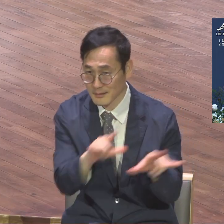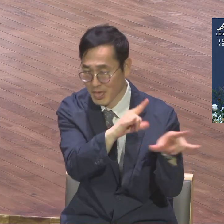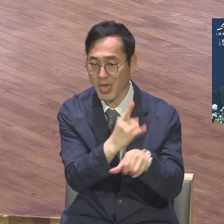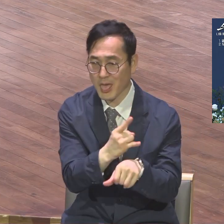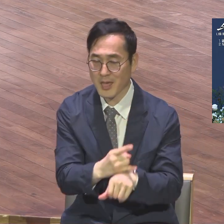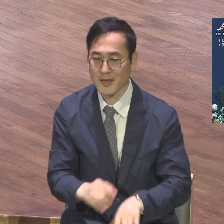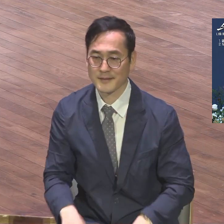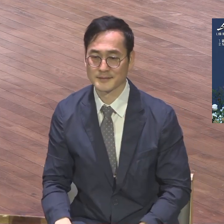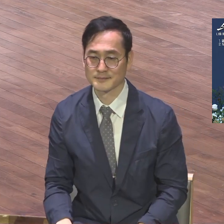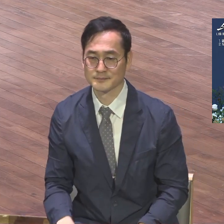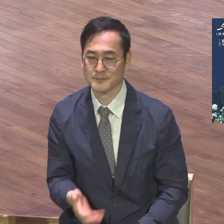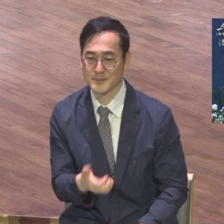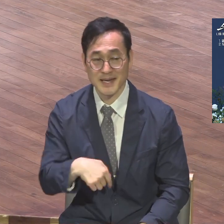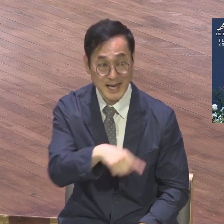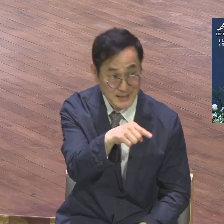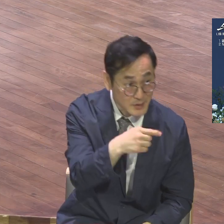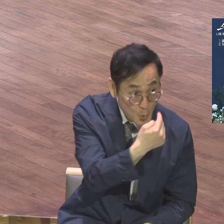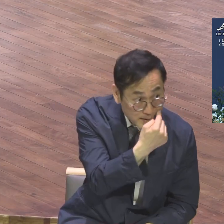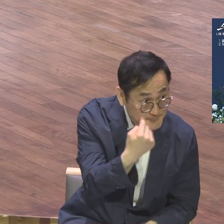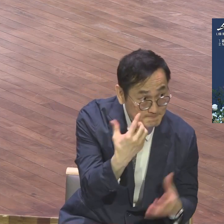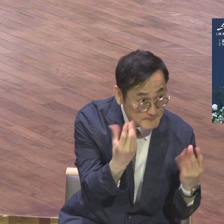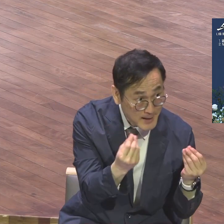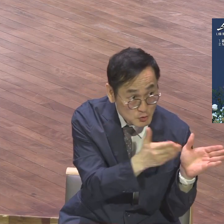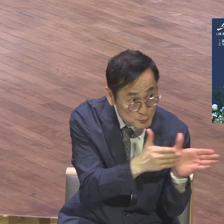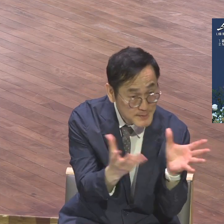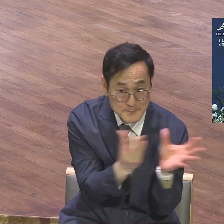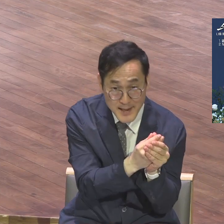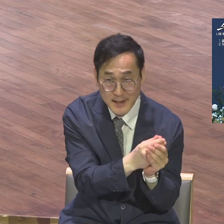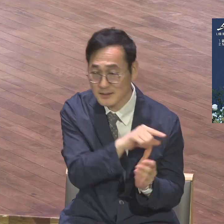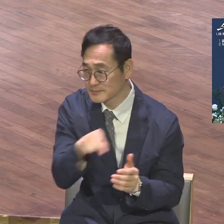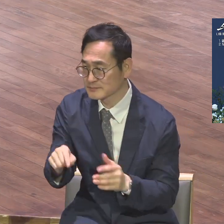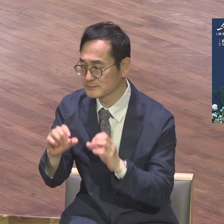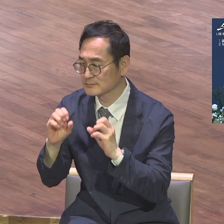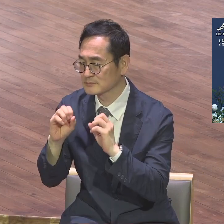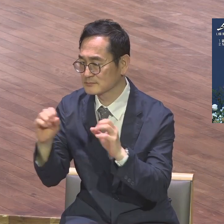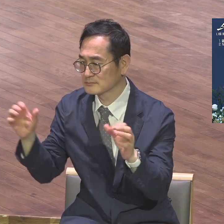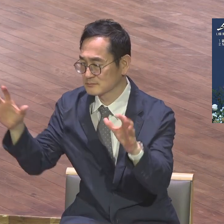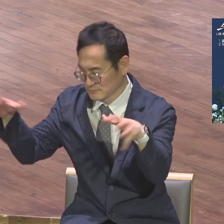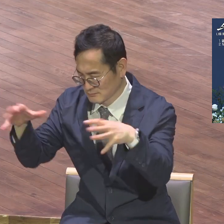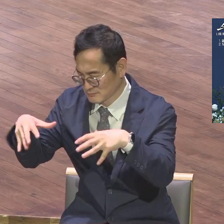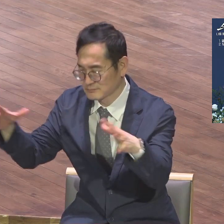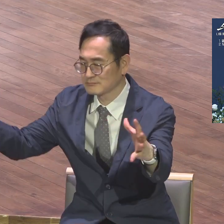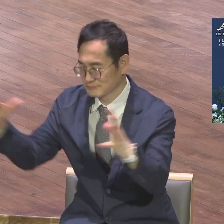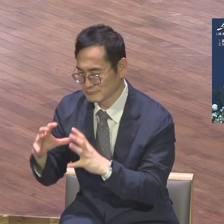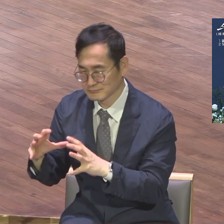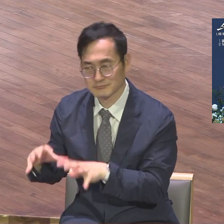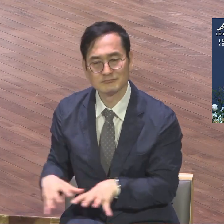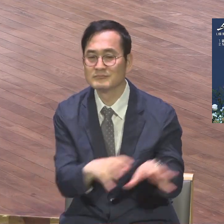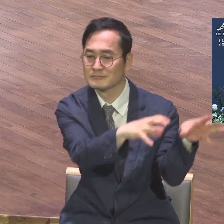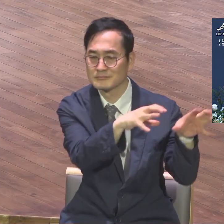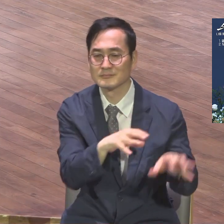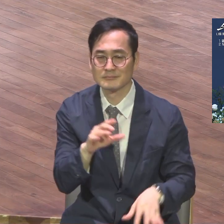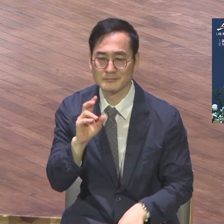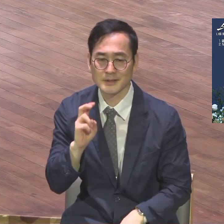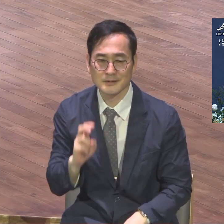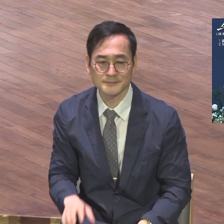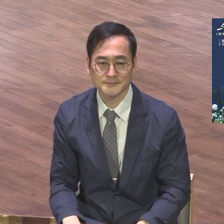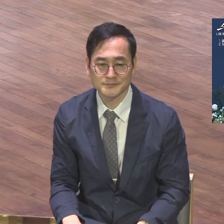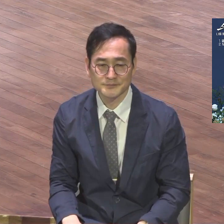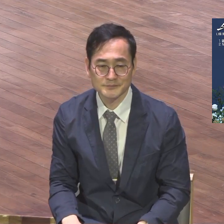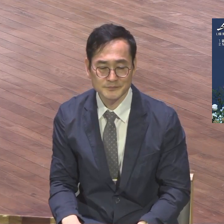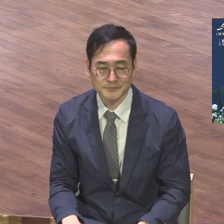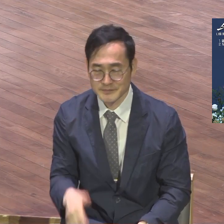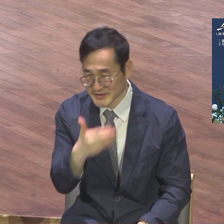캠프를 그렇게 가게 됩니다. 주로 우리 청년들 중심으로 가는데 그 얼마나 귀합니까? 그래서